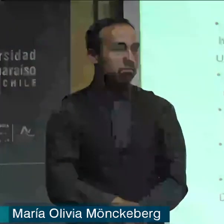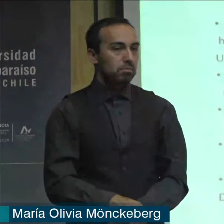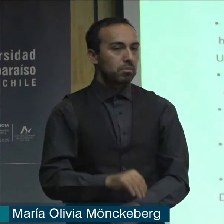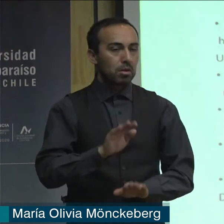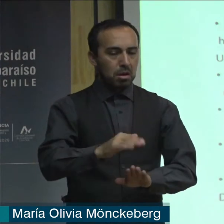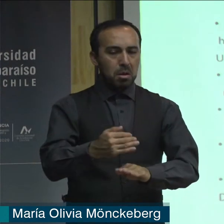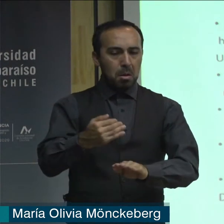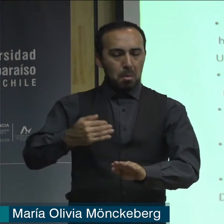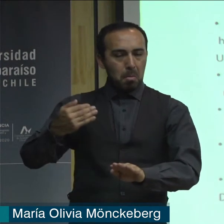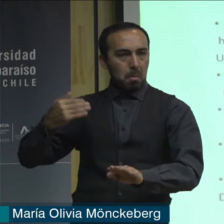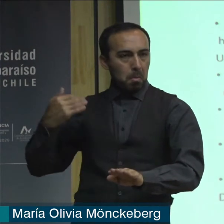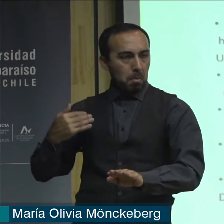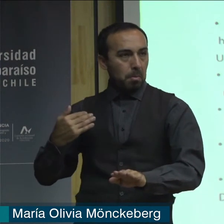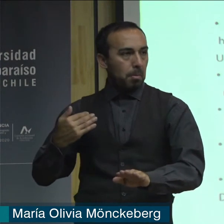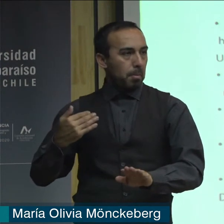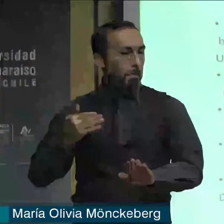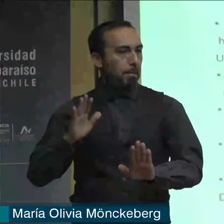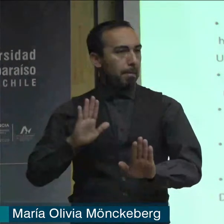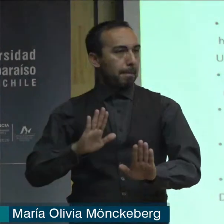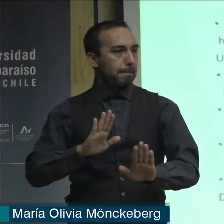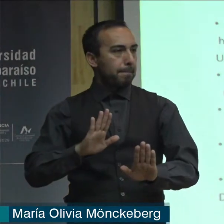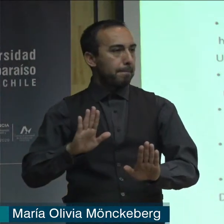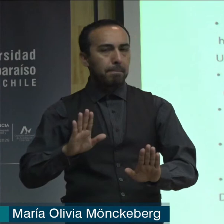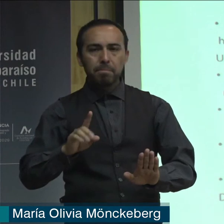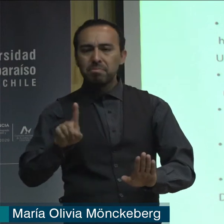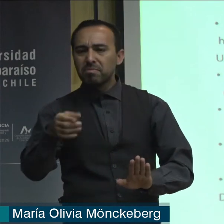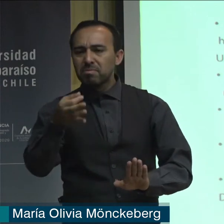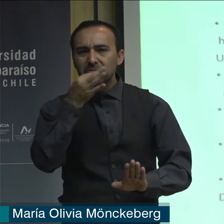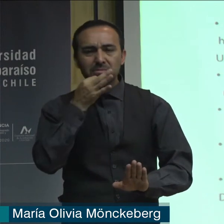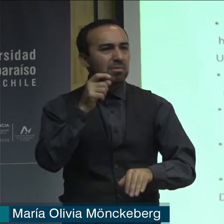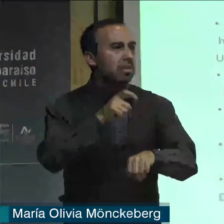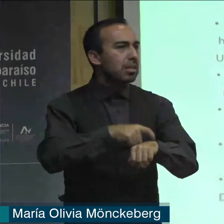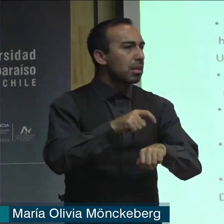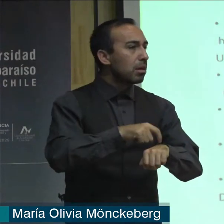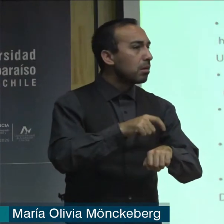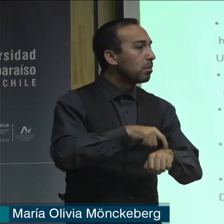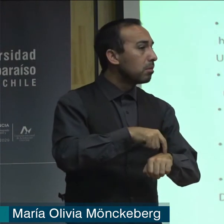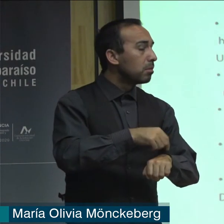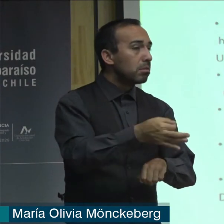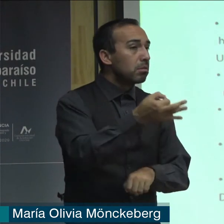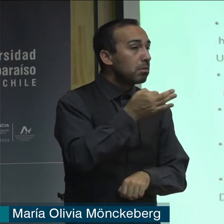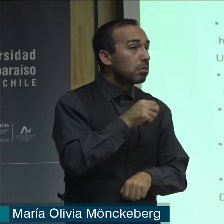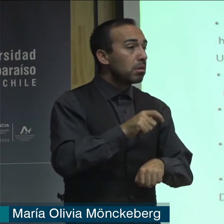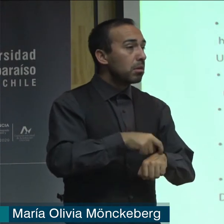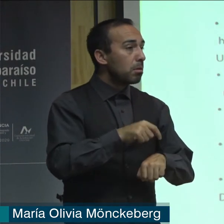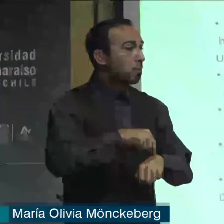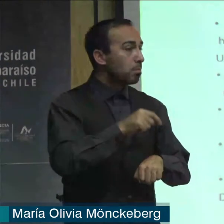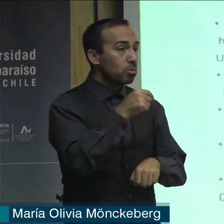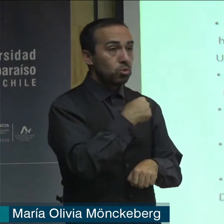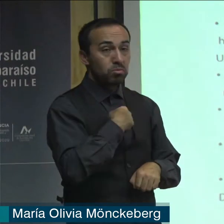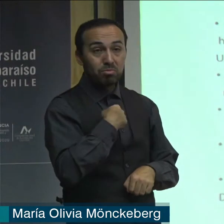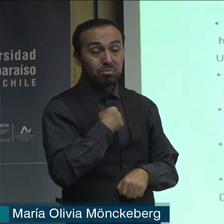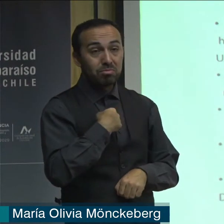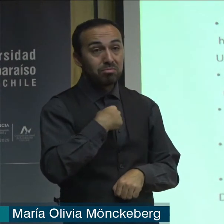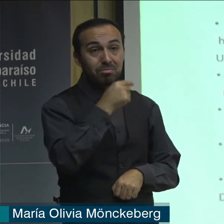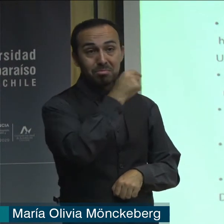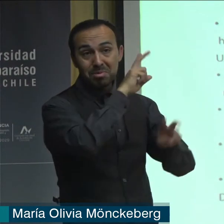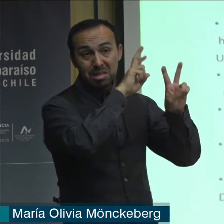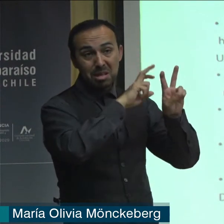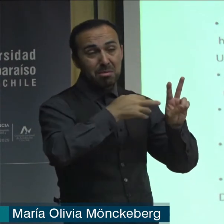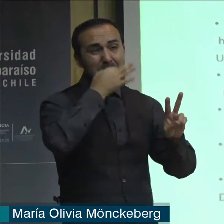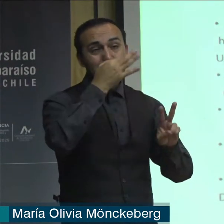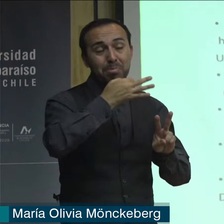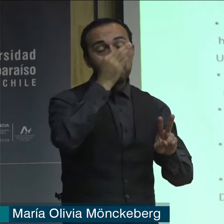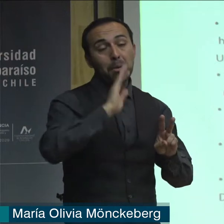volver a retomar esto por favor Que alguien me diga la hora porque yo en este tema puedo seguir